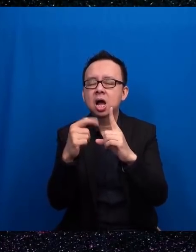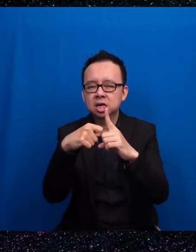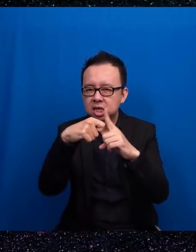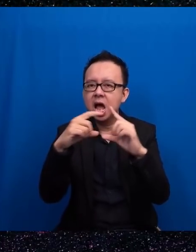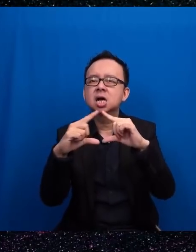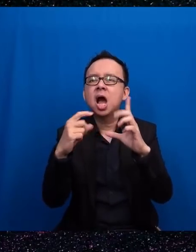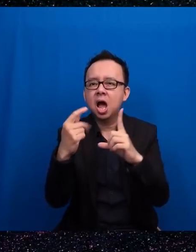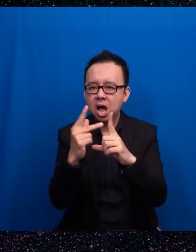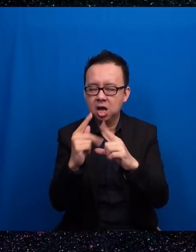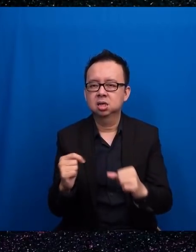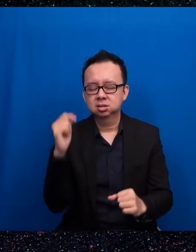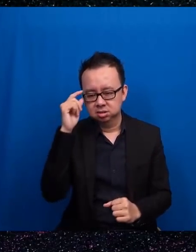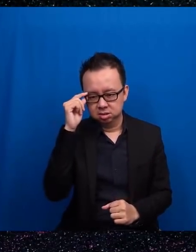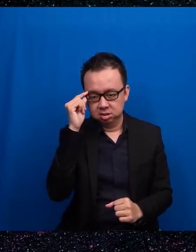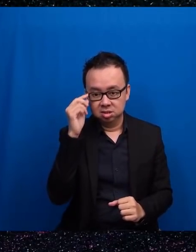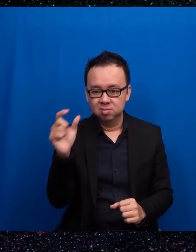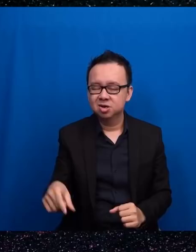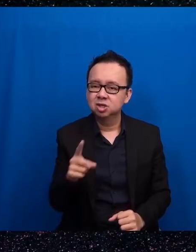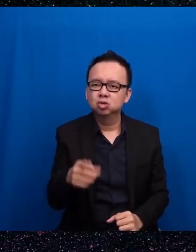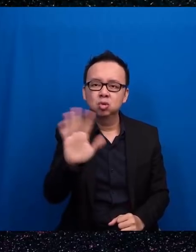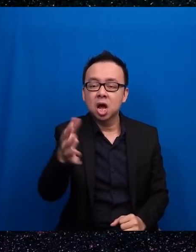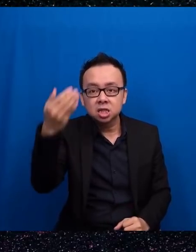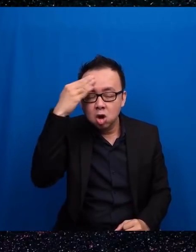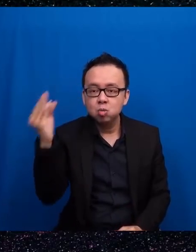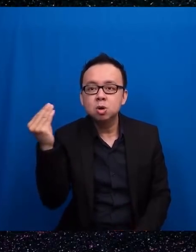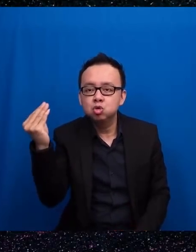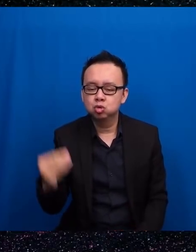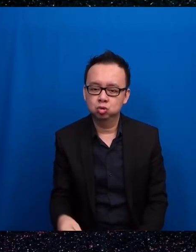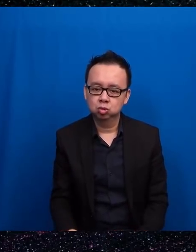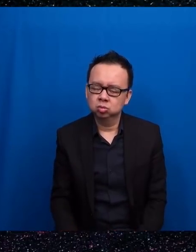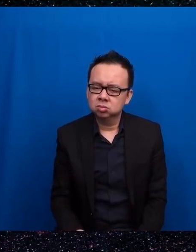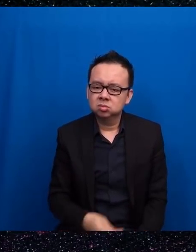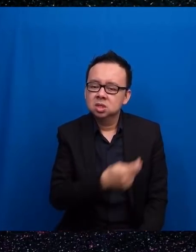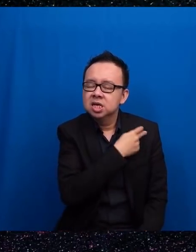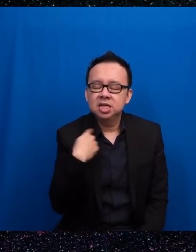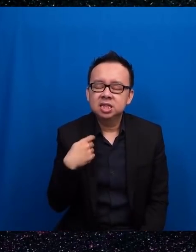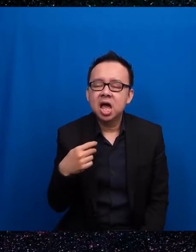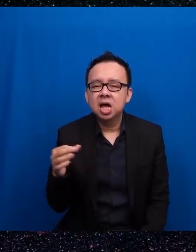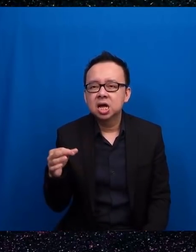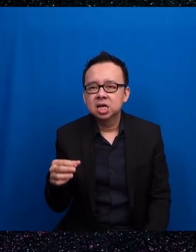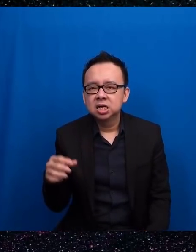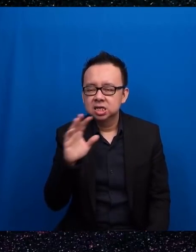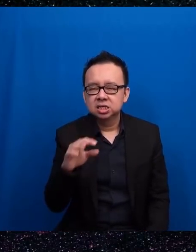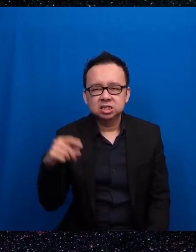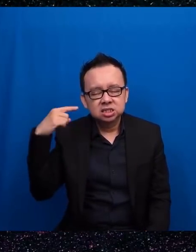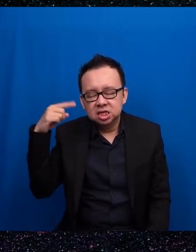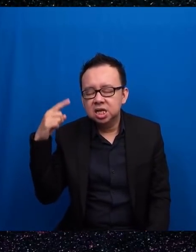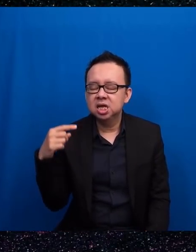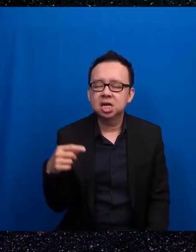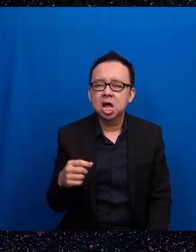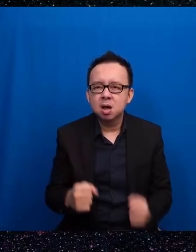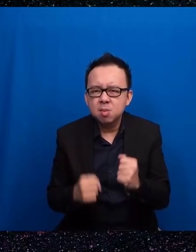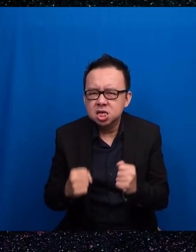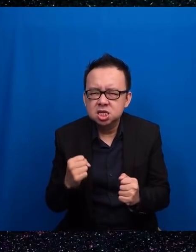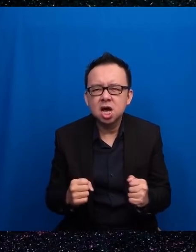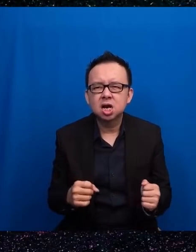manusia. Manusia itu tidak tahu menunggu. Kita ini kadang-kadang nggak tahu kita ini sedang